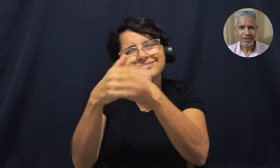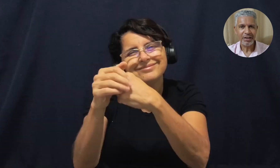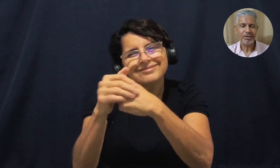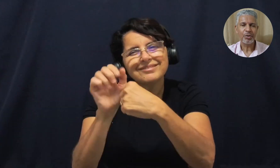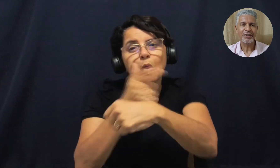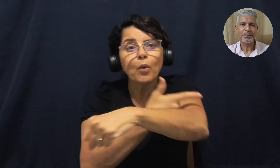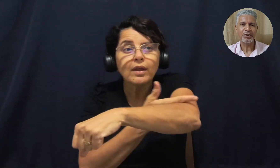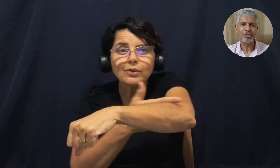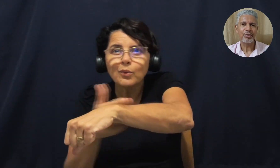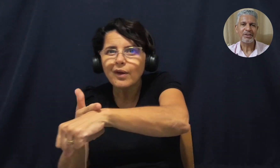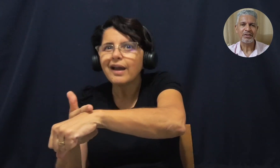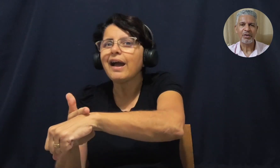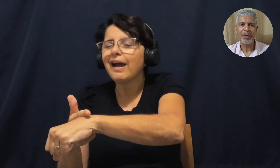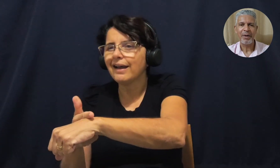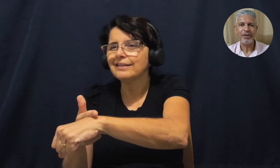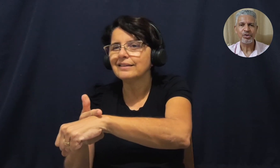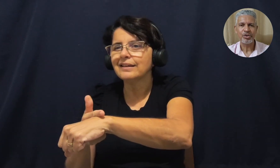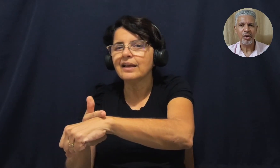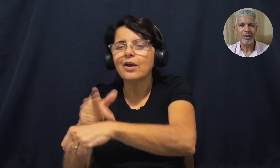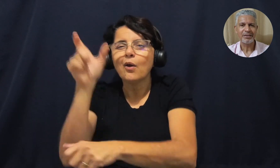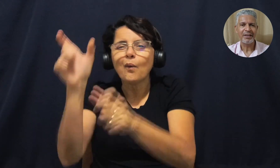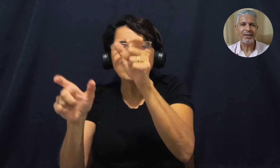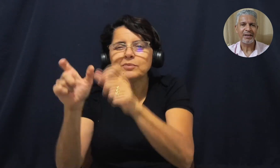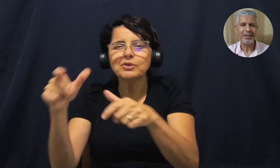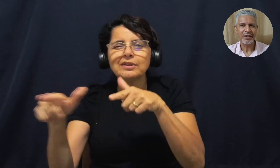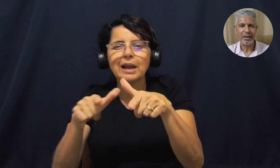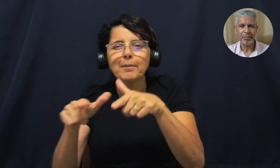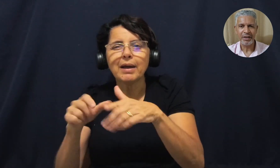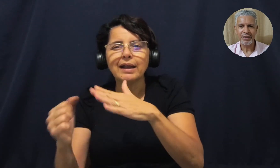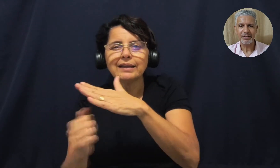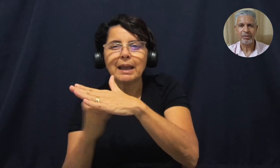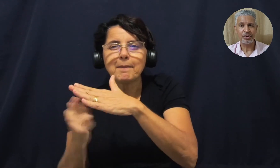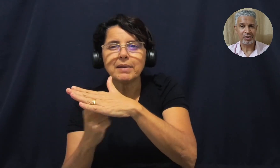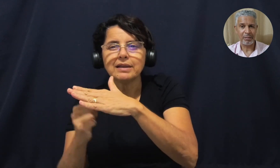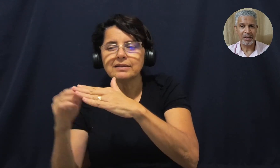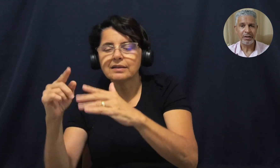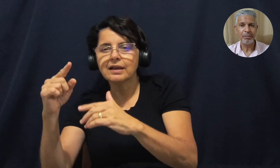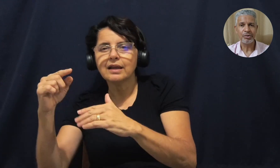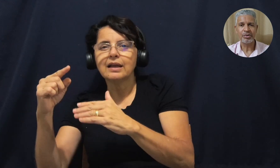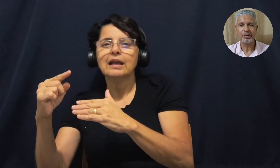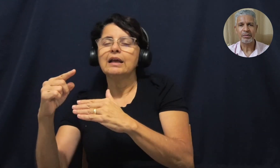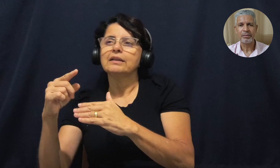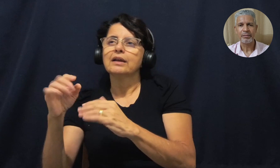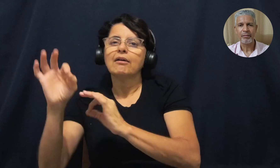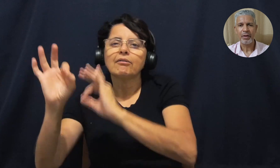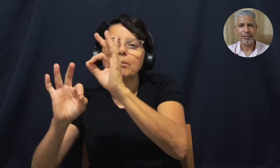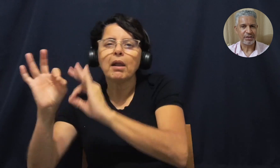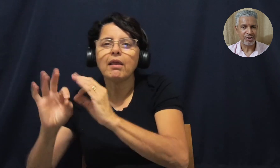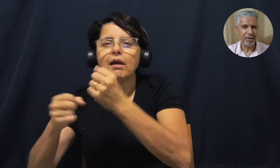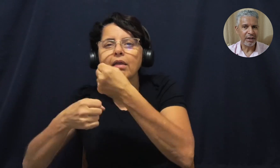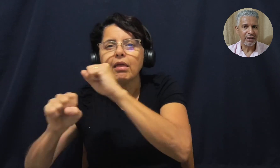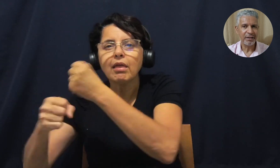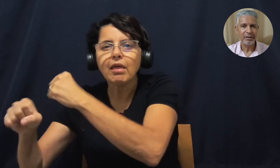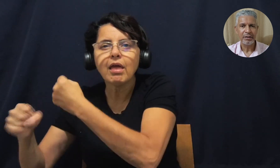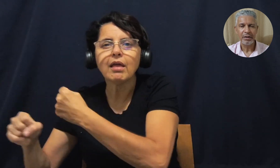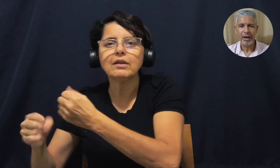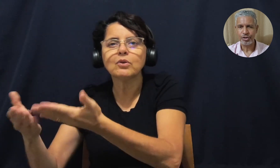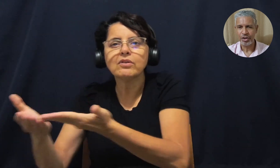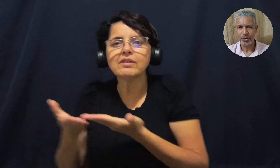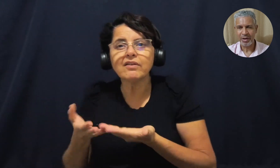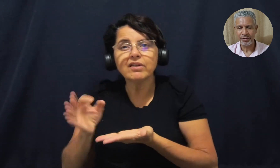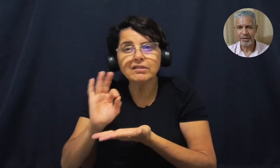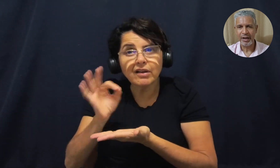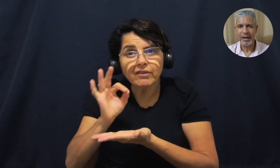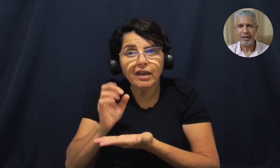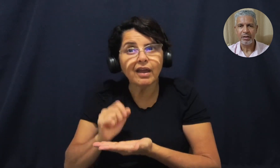Somos gentis com as pessoas que estão abaixo de nós na hierarquia da empresa onde trabalhamos? A faxineira, a